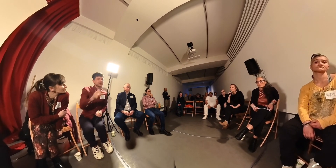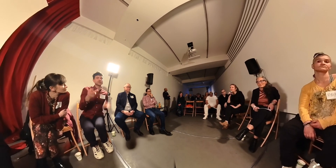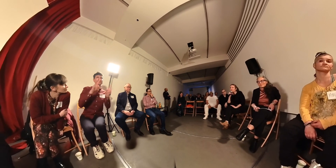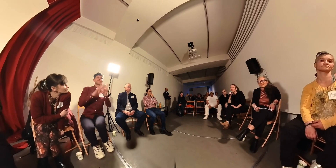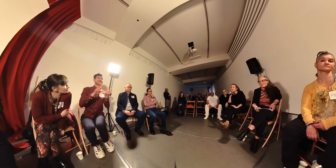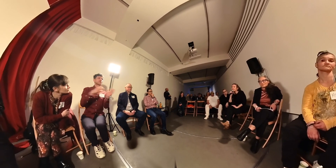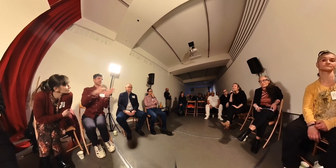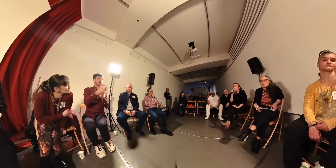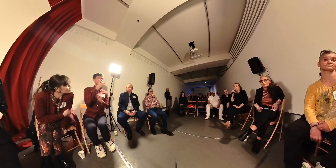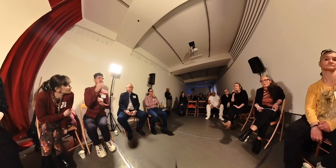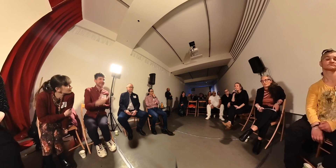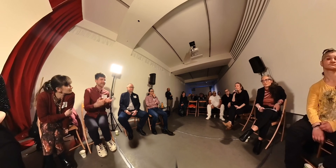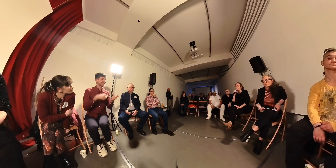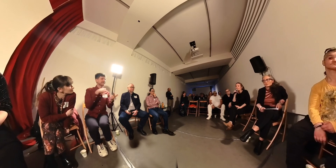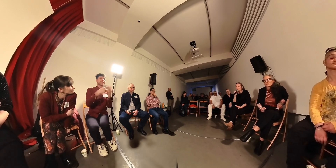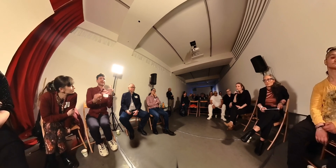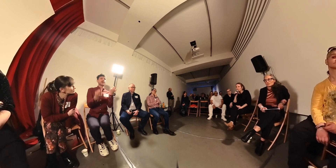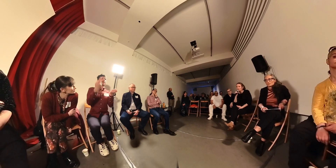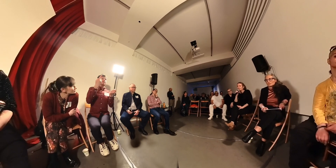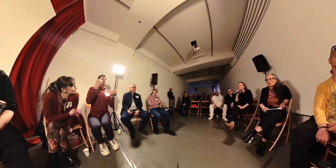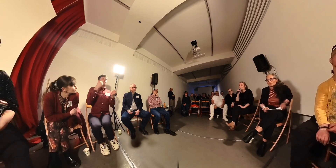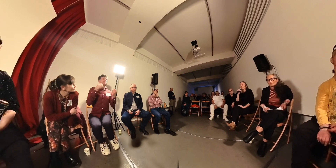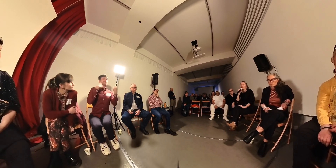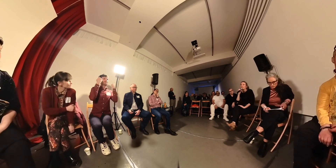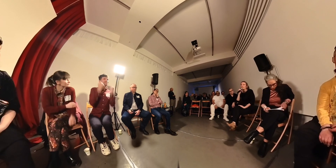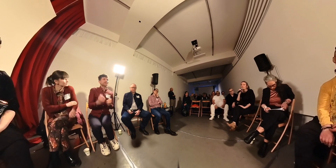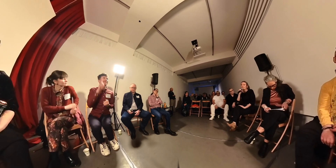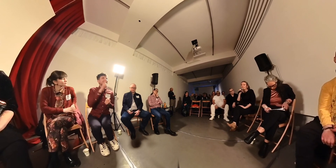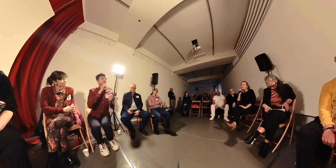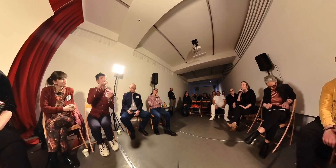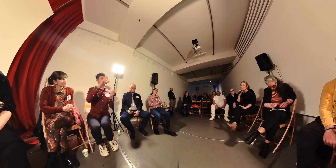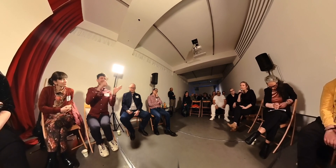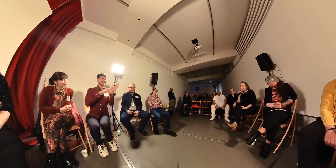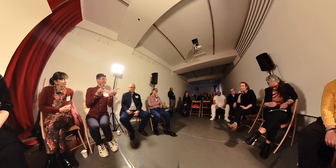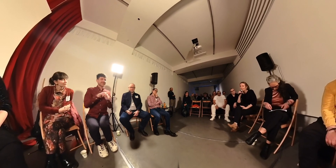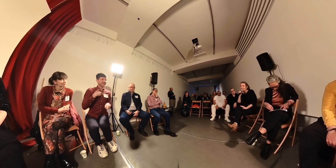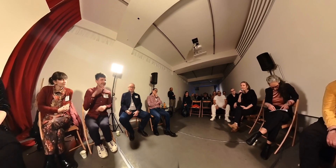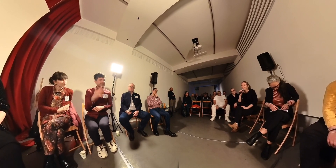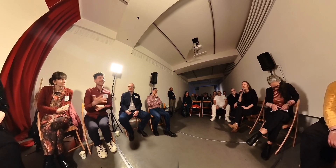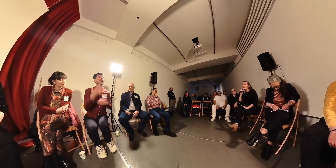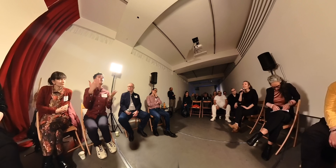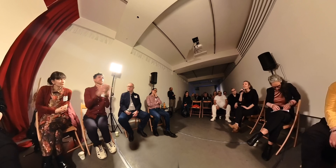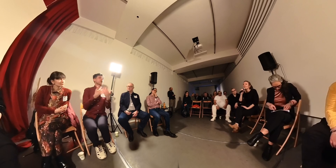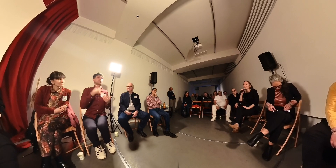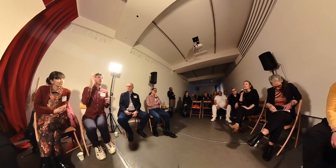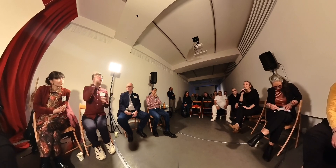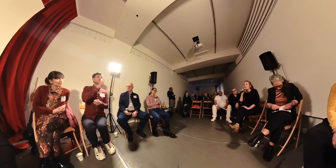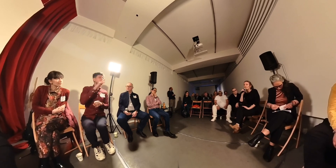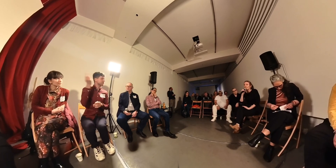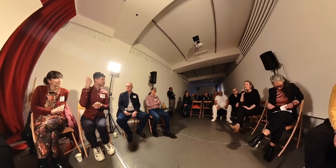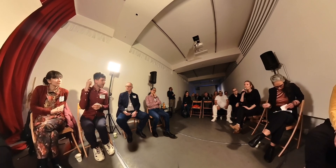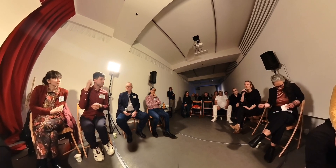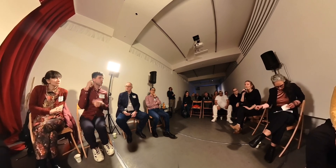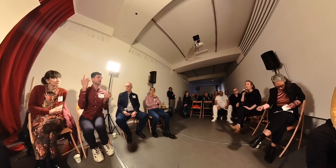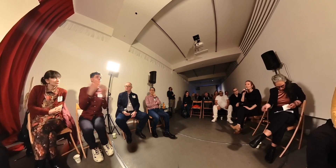samozřejmě nemám za sebou výzkum to o komunity neslyšících, výzkum znakového jazyka.